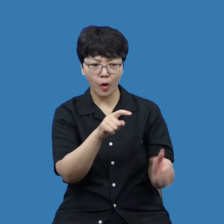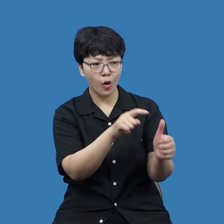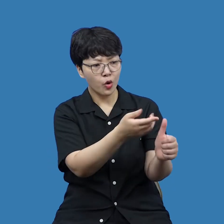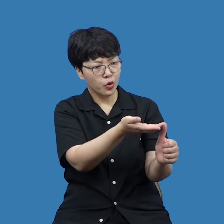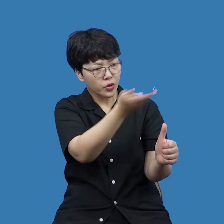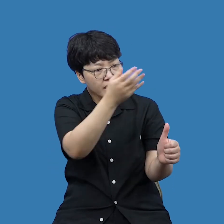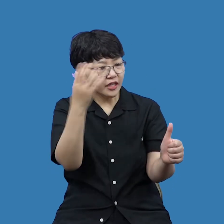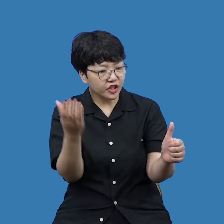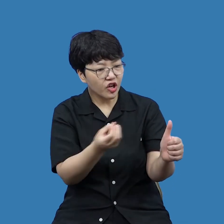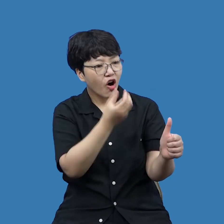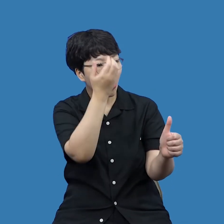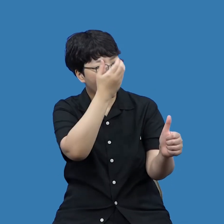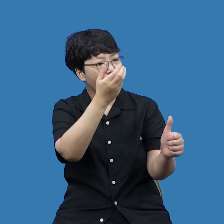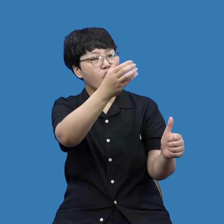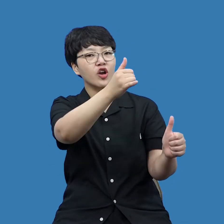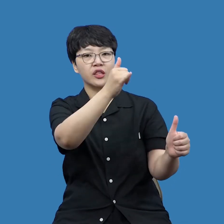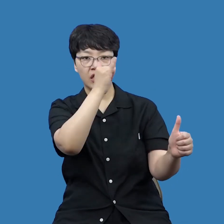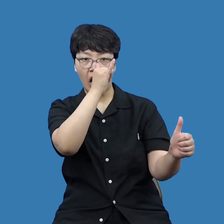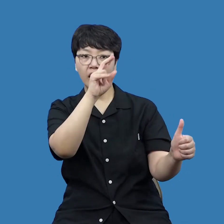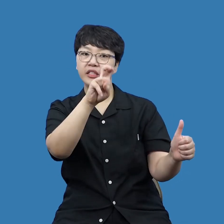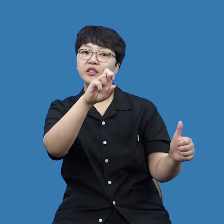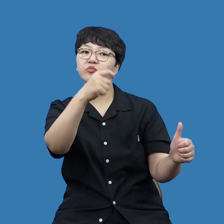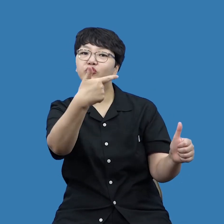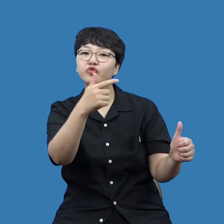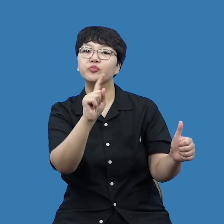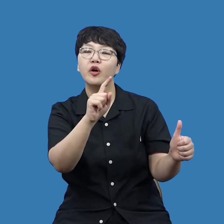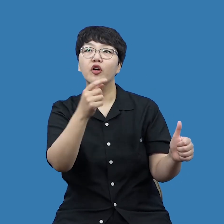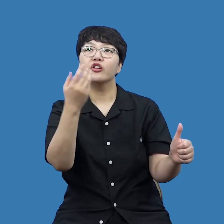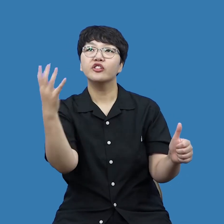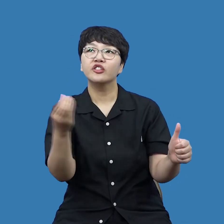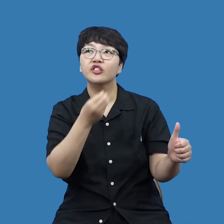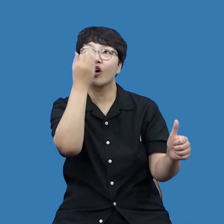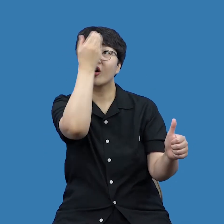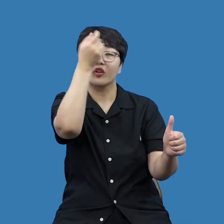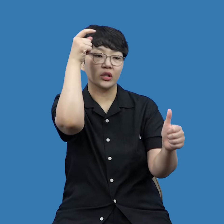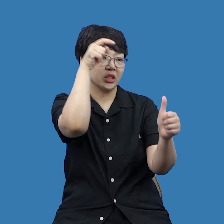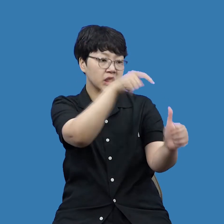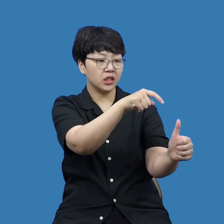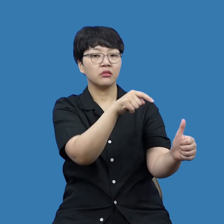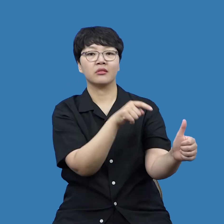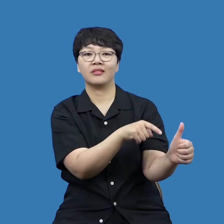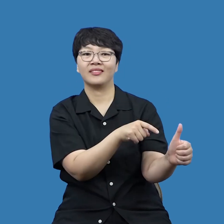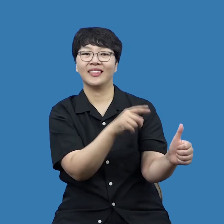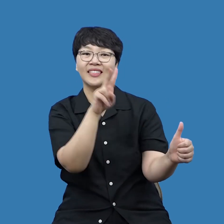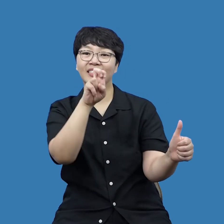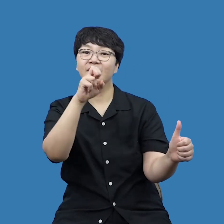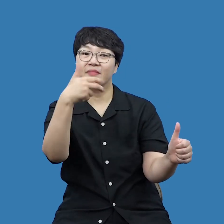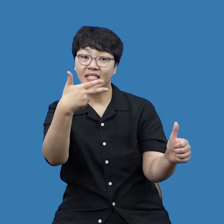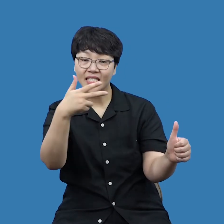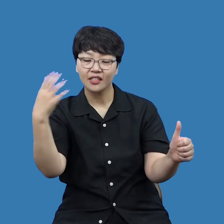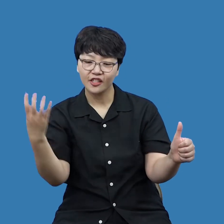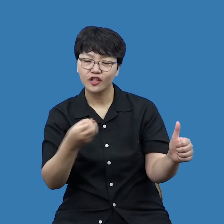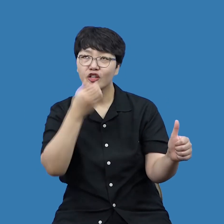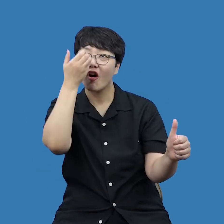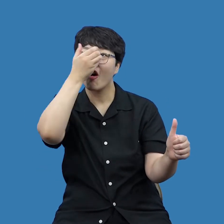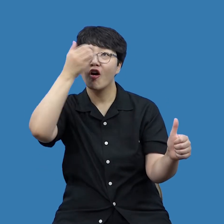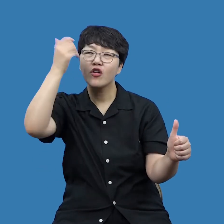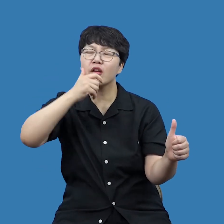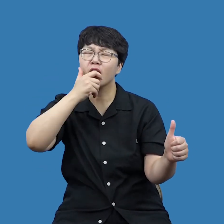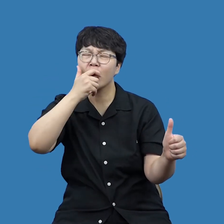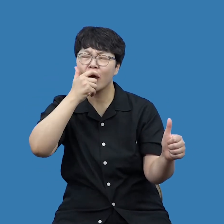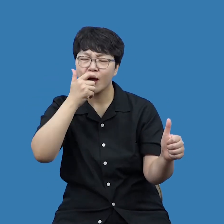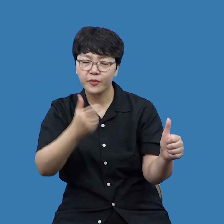계시더라. 26절에 성령의 지시를 받았더니 27절에 성령의